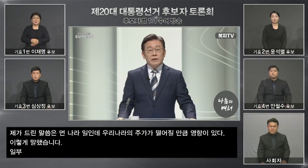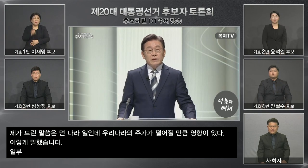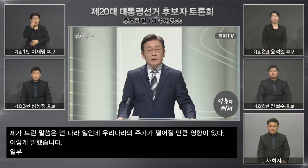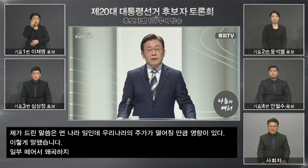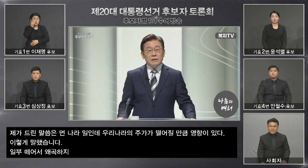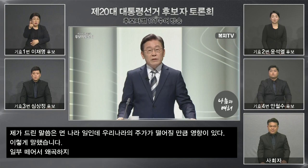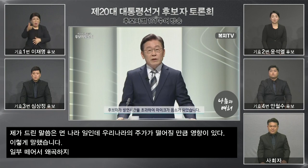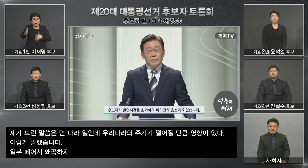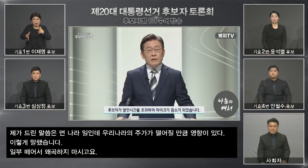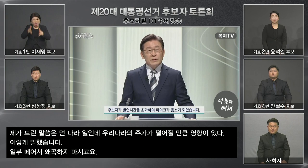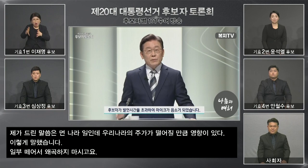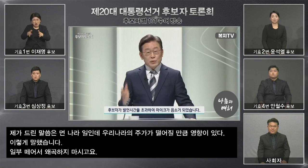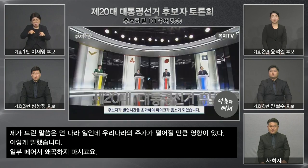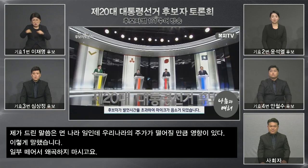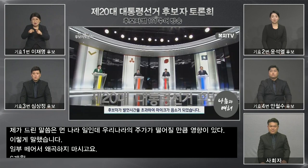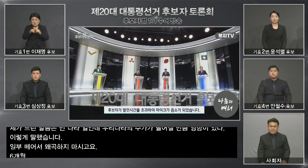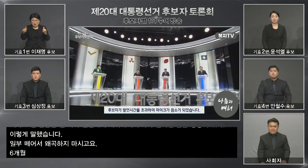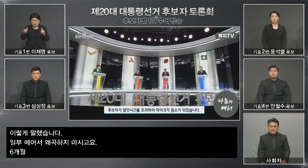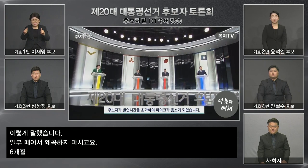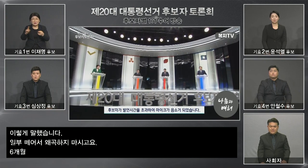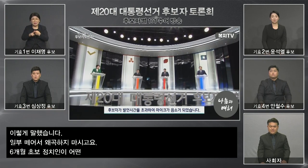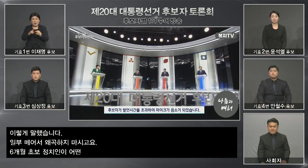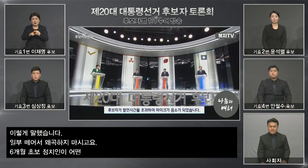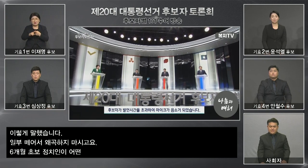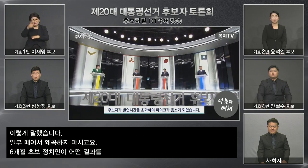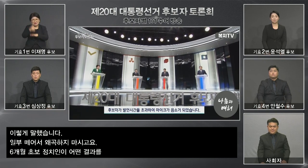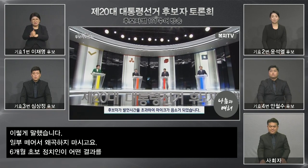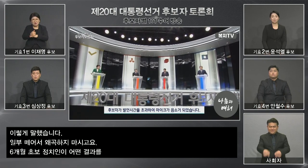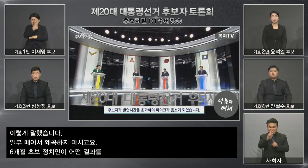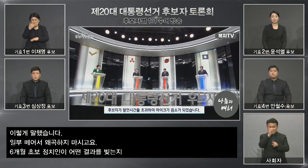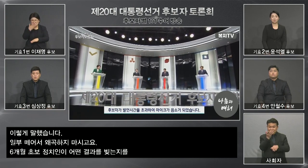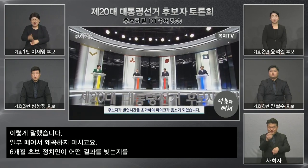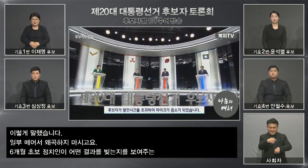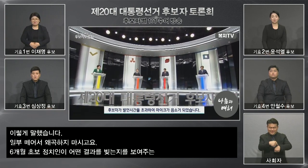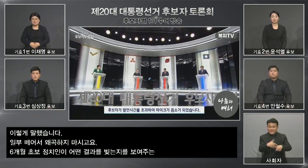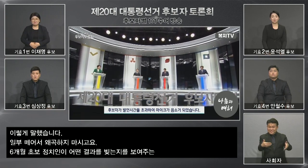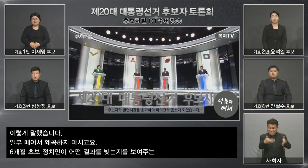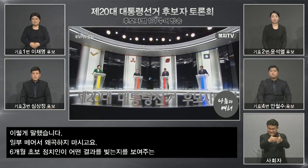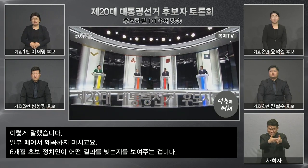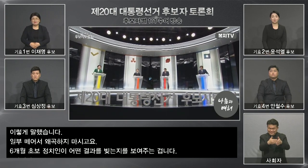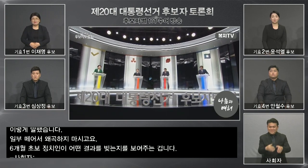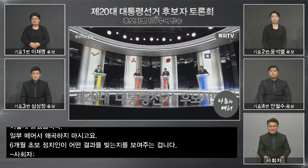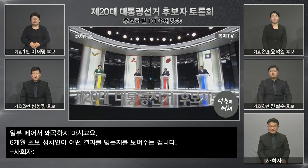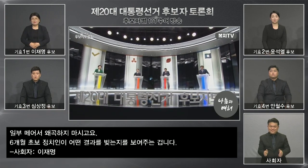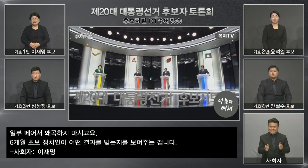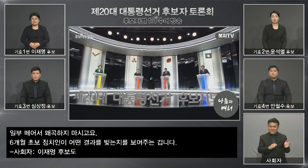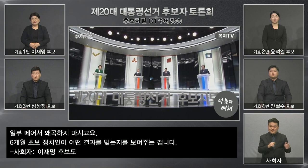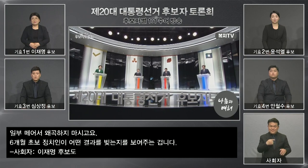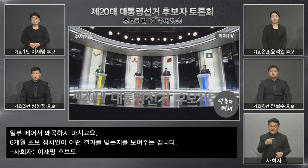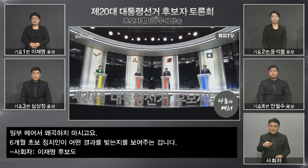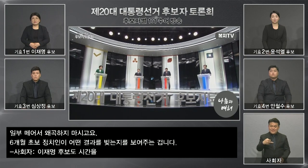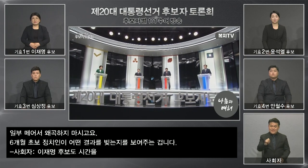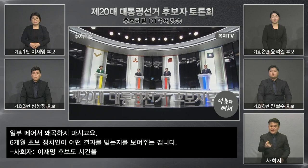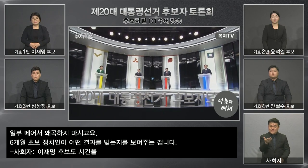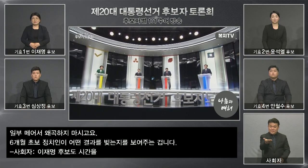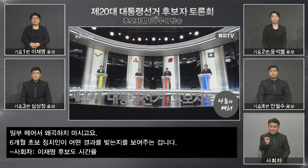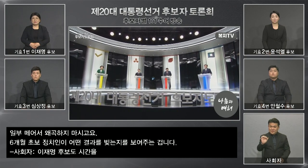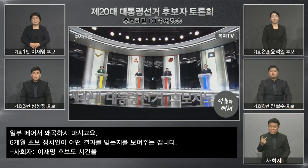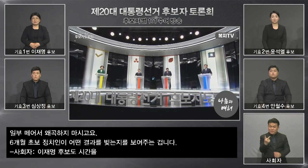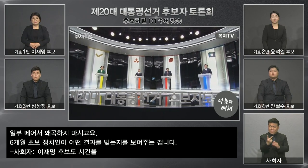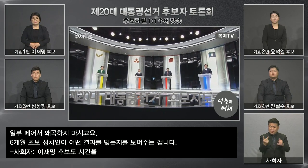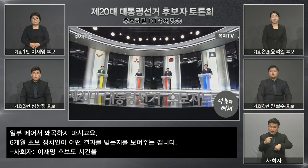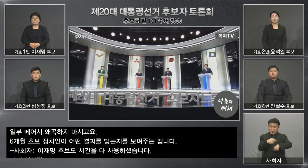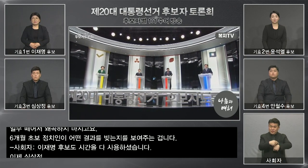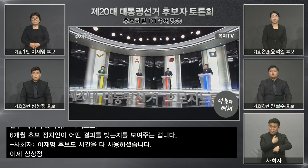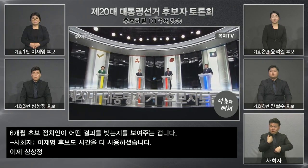초보 정치인이 어떤 결과를 빚는지를 보여줍니다. 네. 이재명 후보도 시간을 다 사용하셨습니다. 이제 심상정 후보와 안철수 후보만 시간이